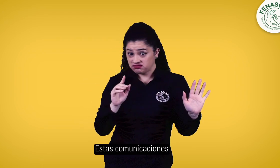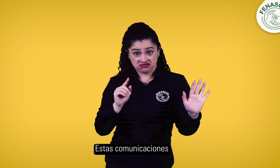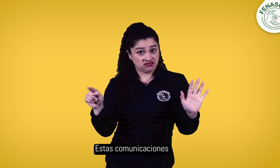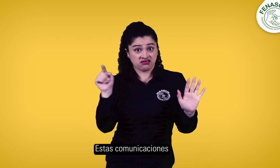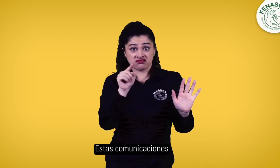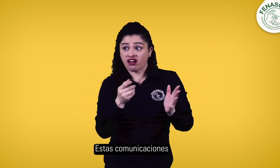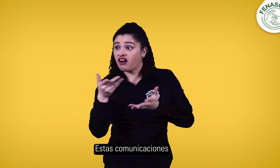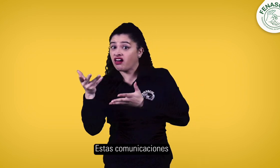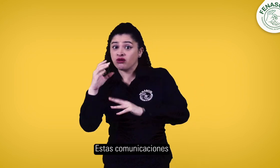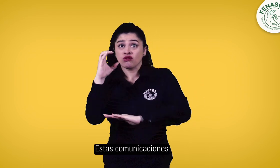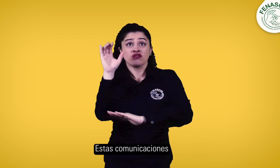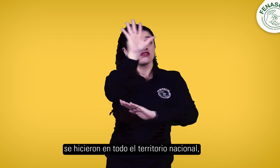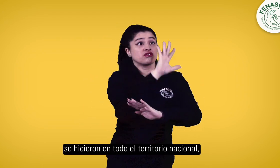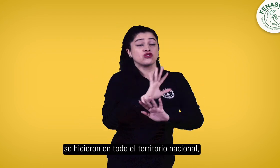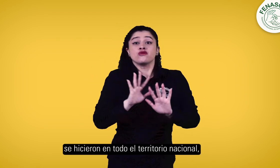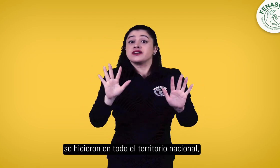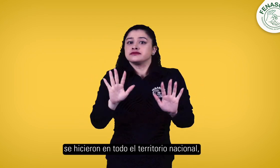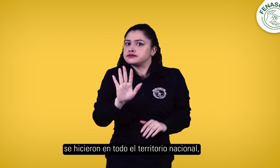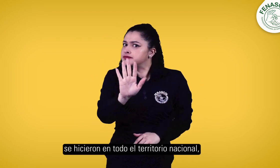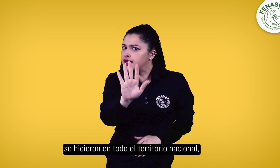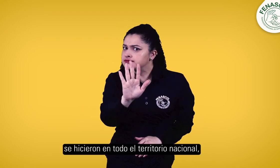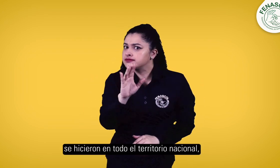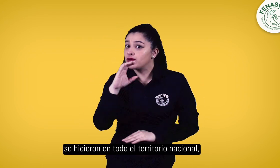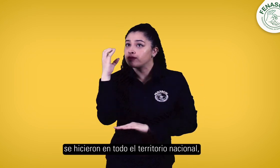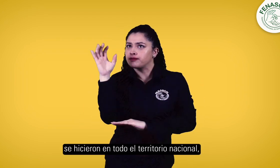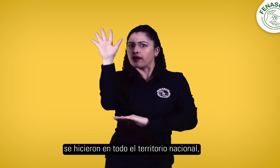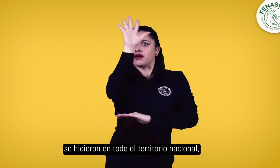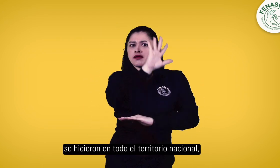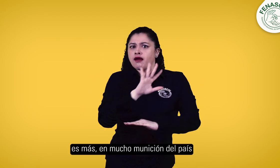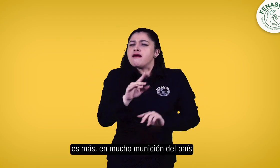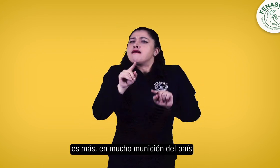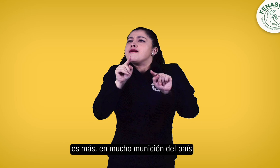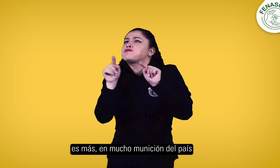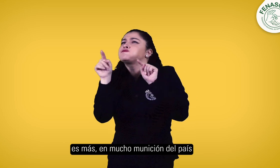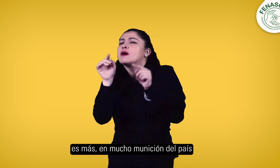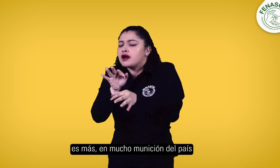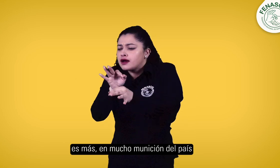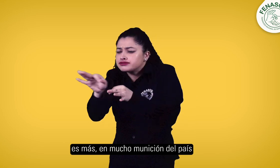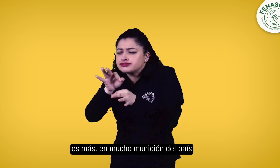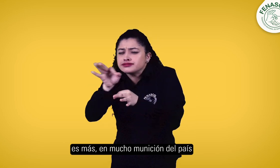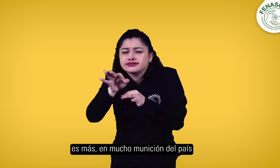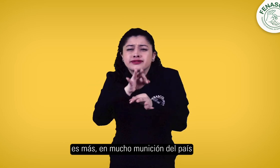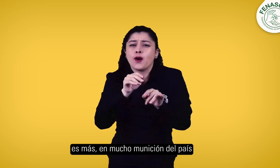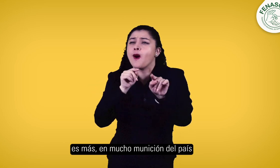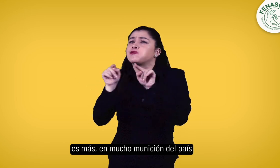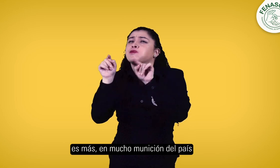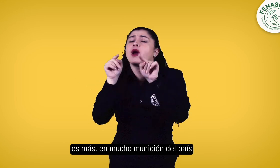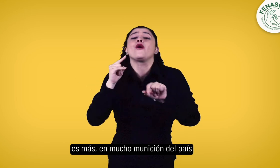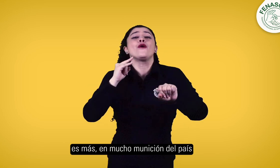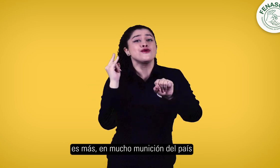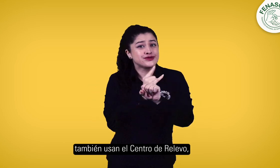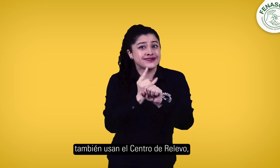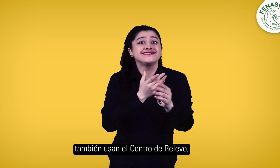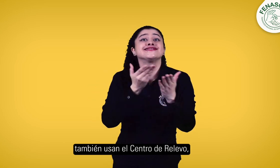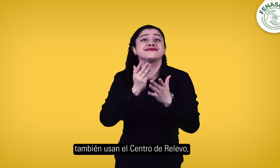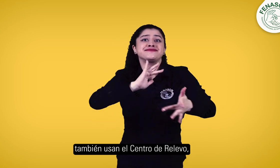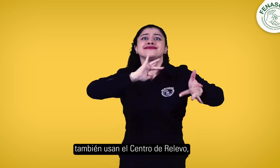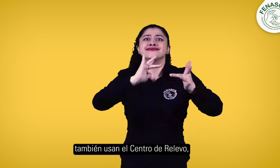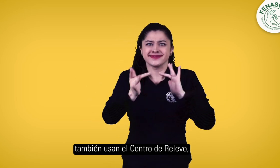Estas comunicaciones se hicieron en todo el territorio nacional. Es más, en muchos municipios del país también usan el